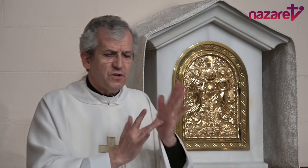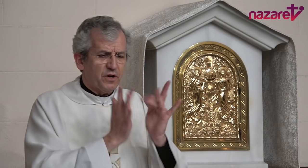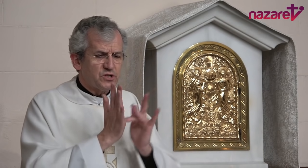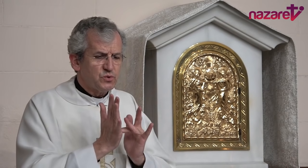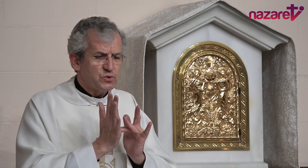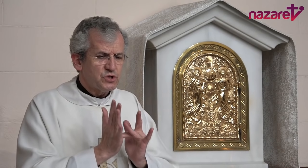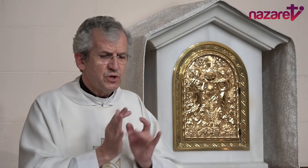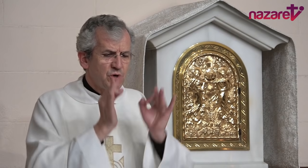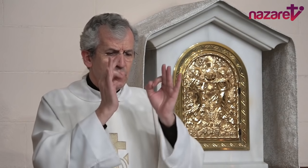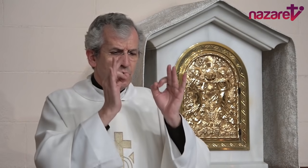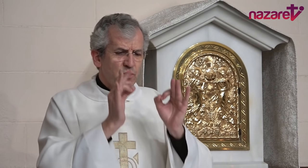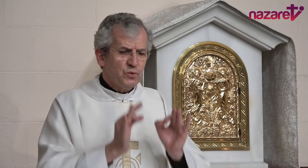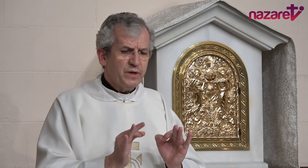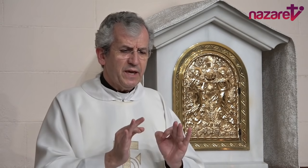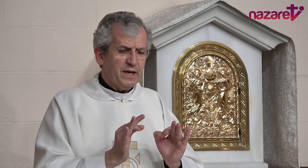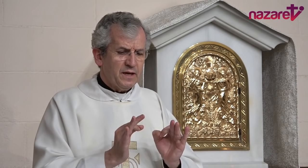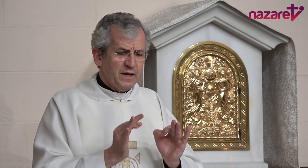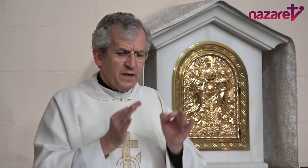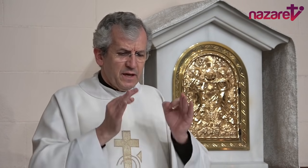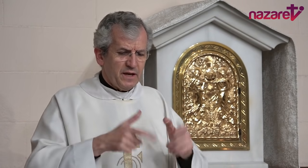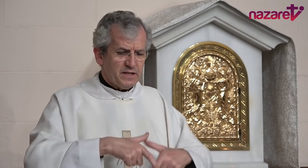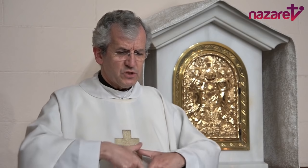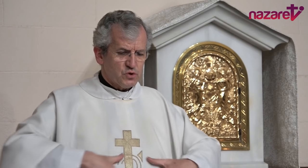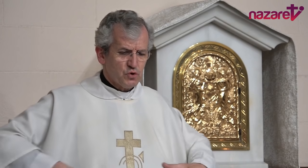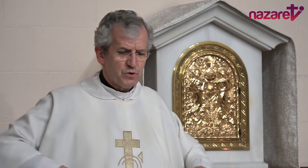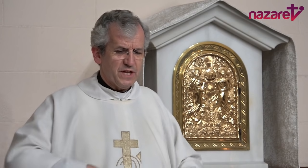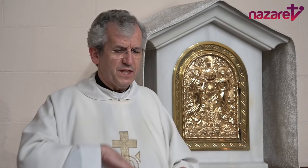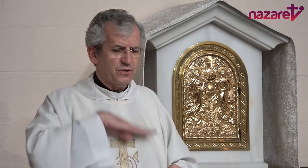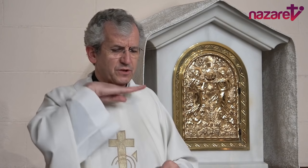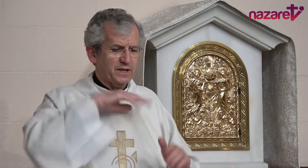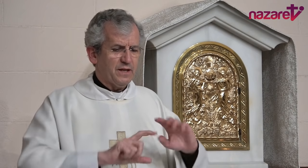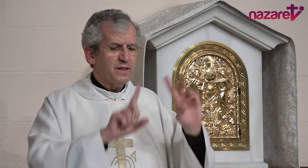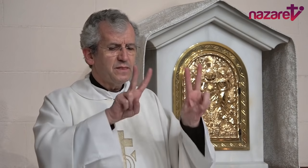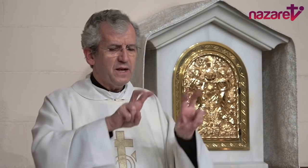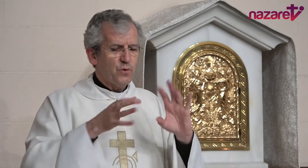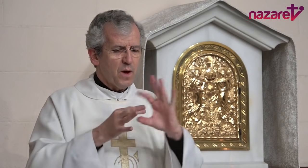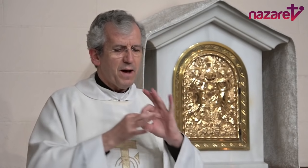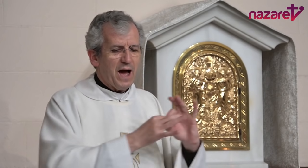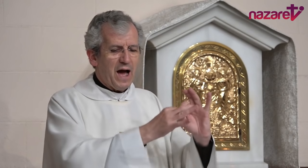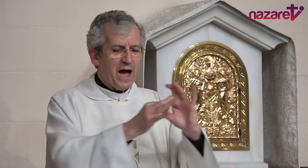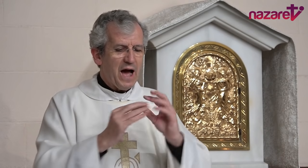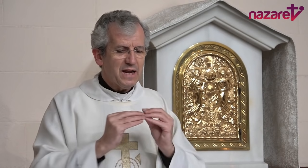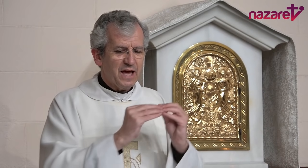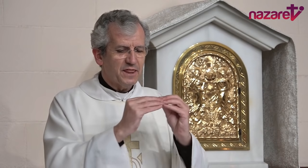Señor Jesús, tú que eres sumo sacerdote de la nueva